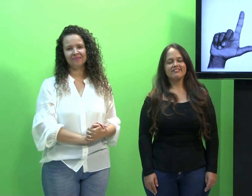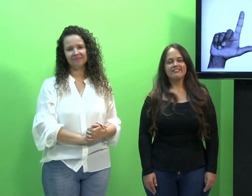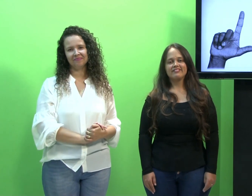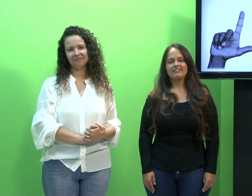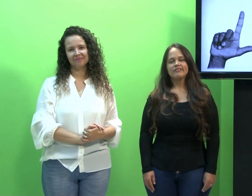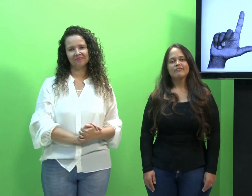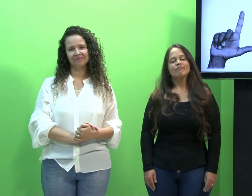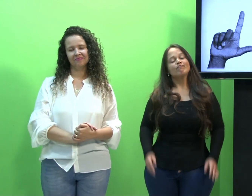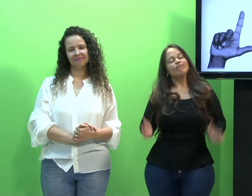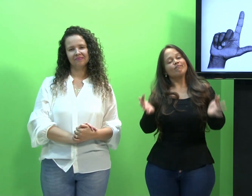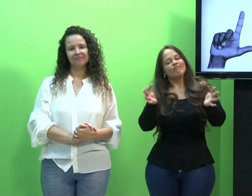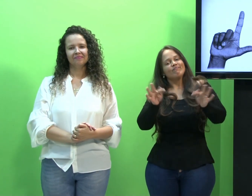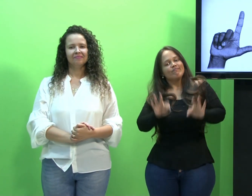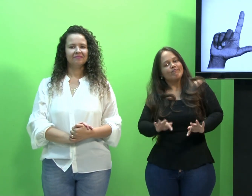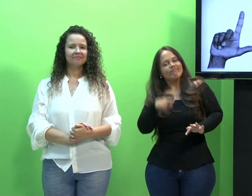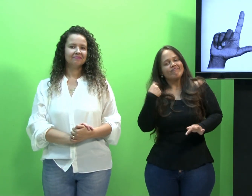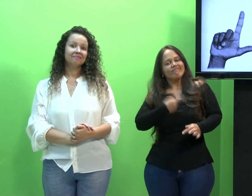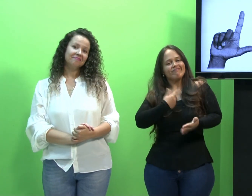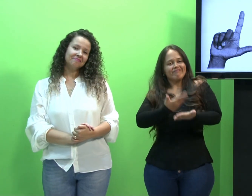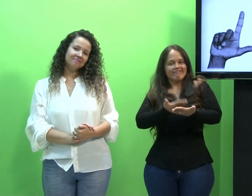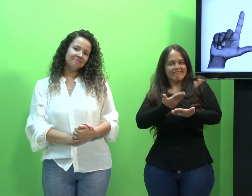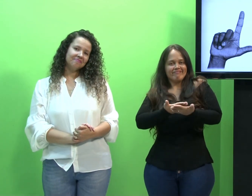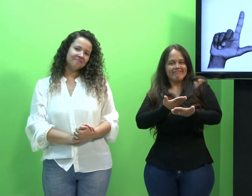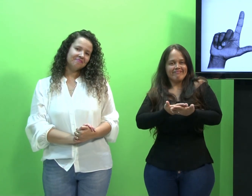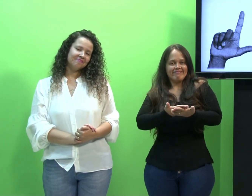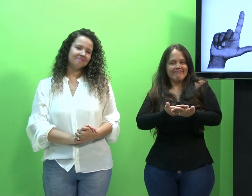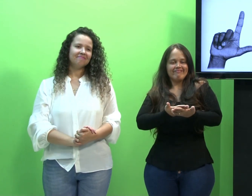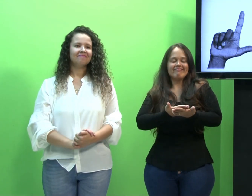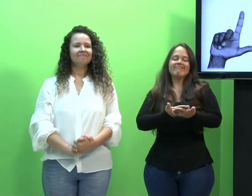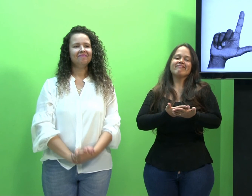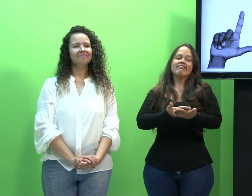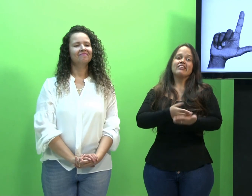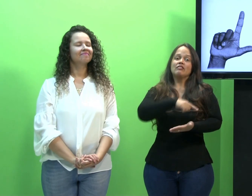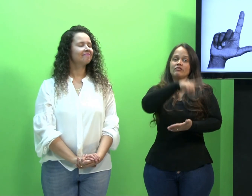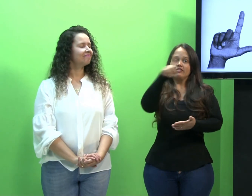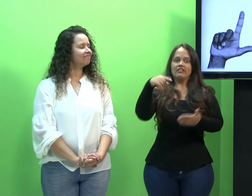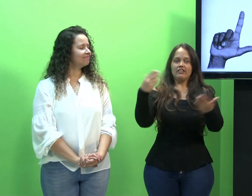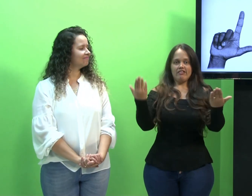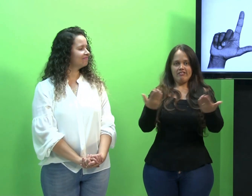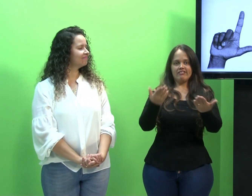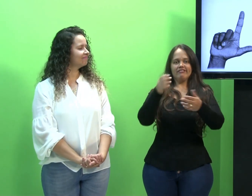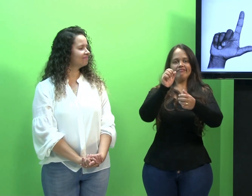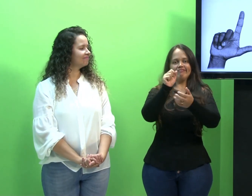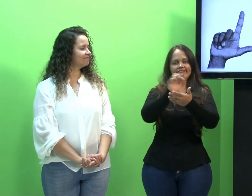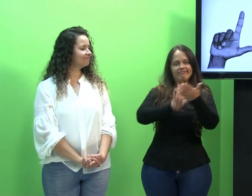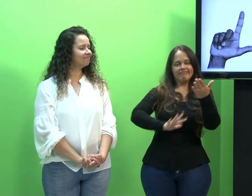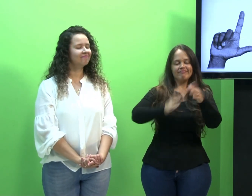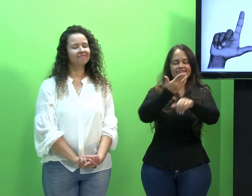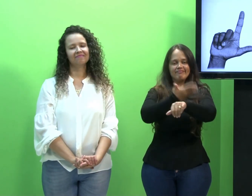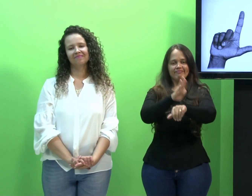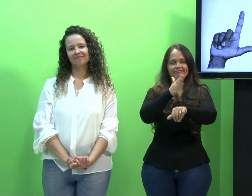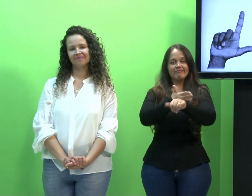Chegamos ao fim de nossa aula. Vocês farão agora a atividade prática juntamente com o